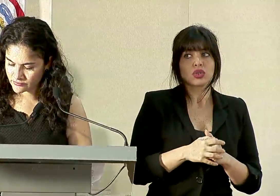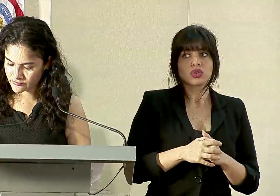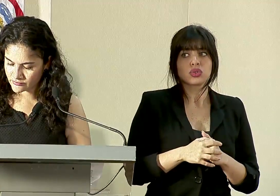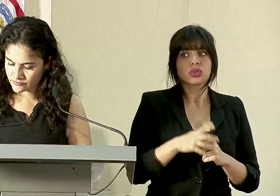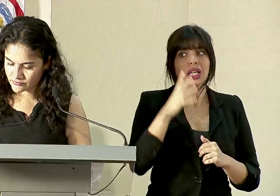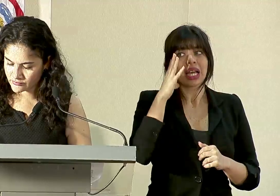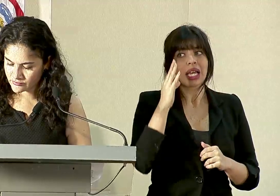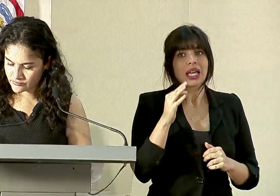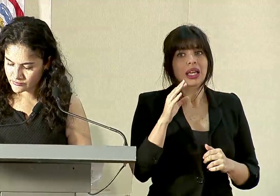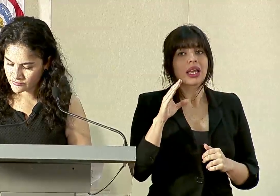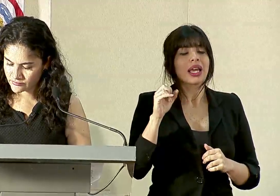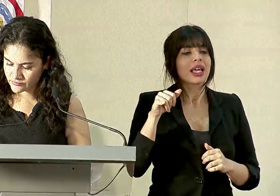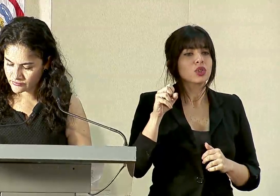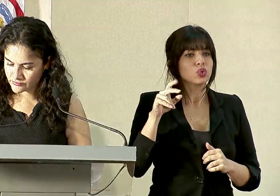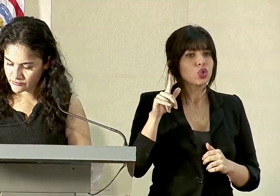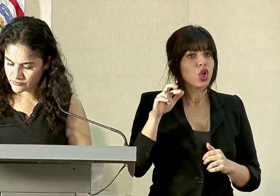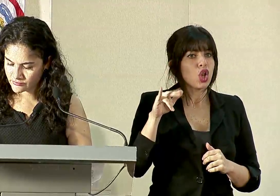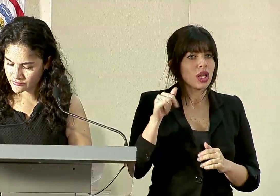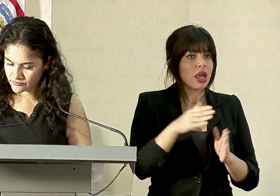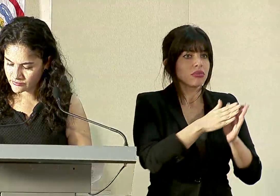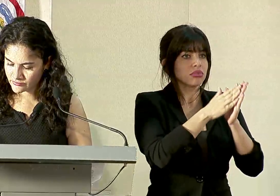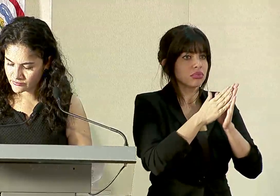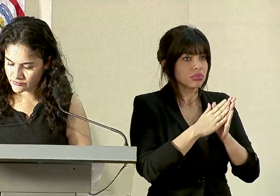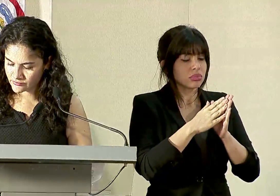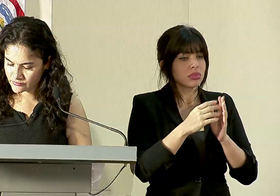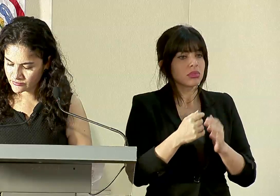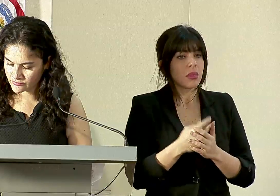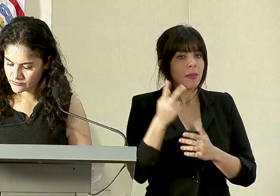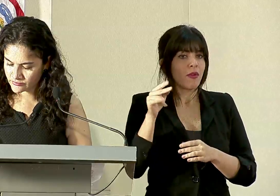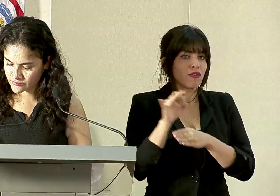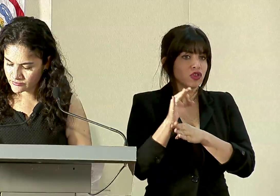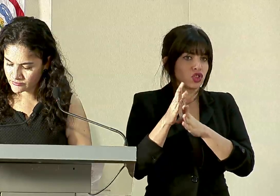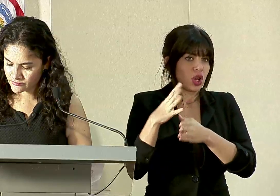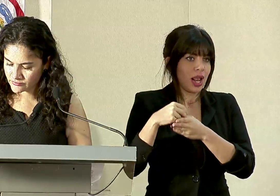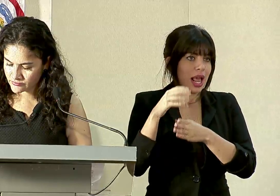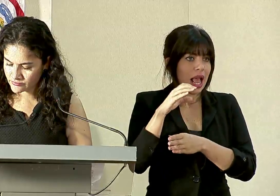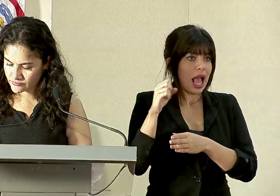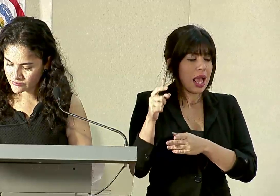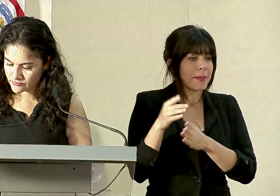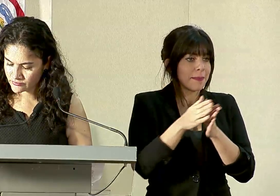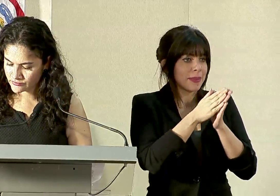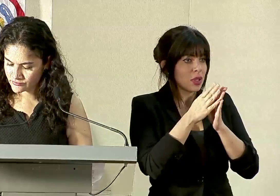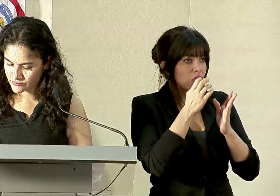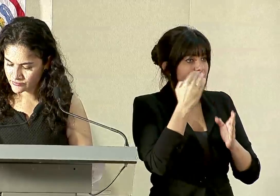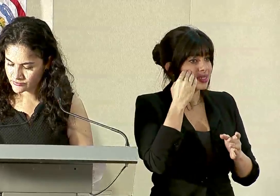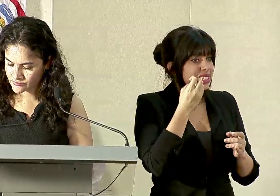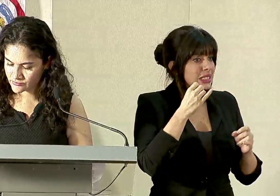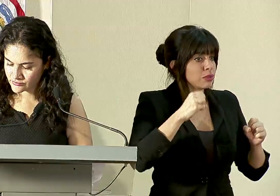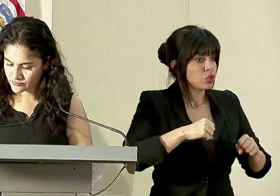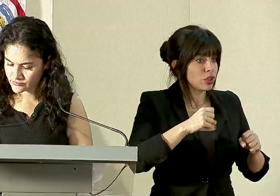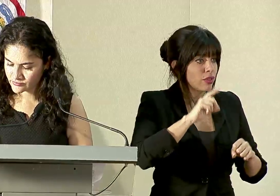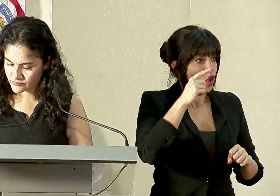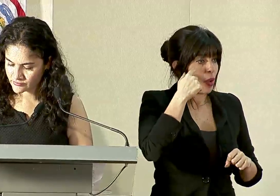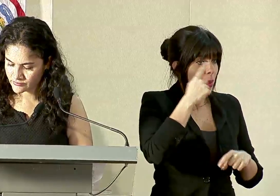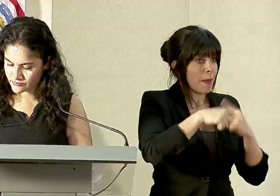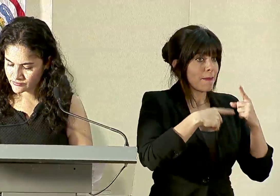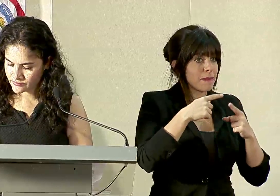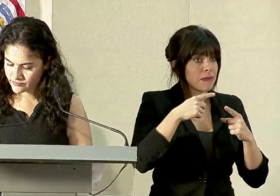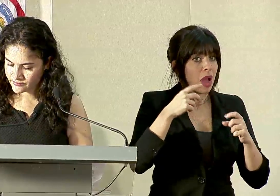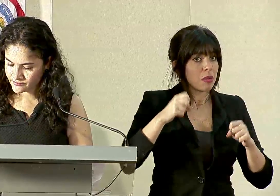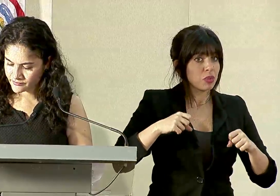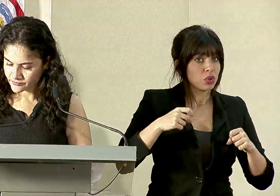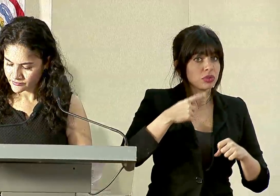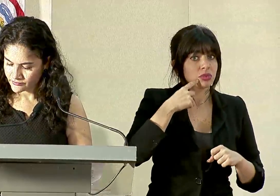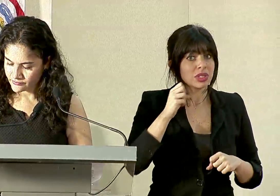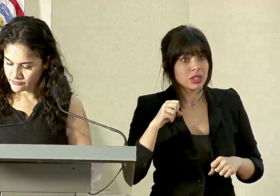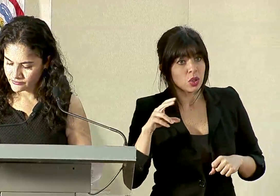creo que José Luis Lloria parte directivos de la caja y quisiera saber si es una posibilidad que el gobierno valora o si lo